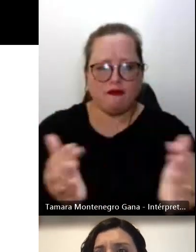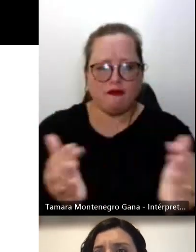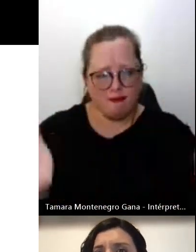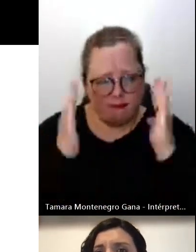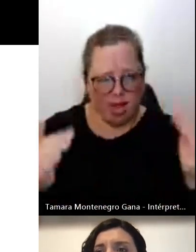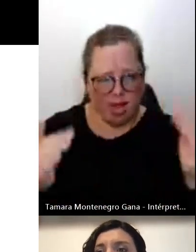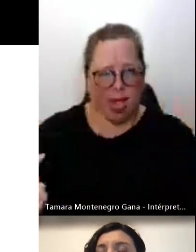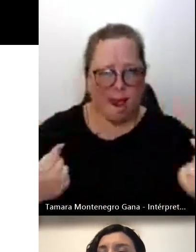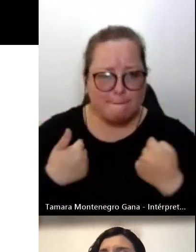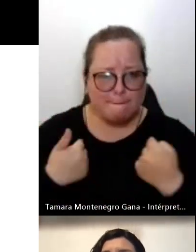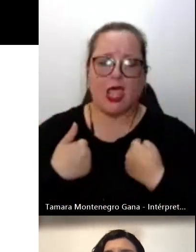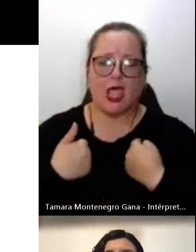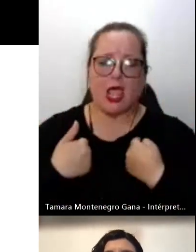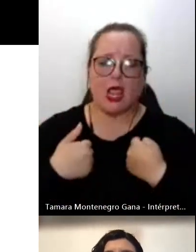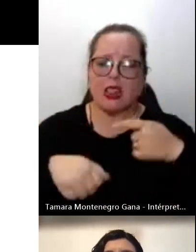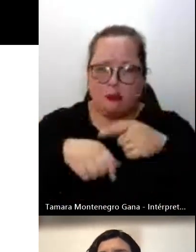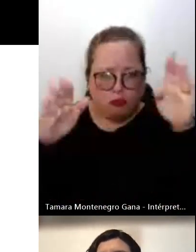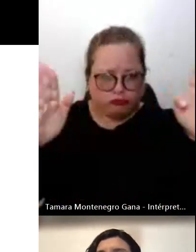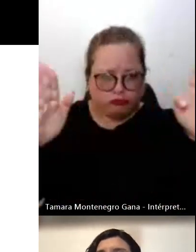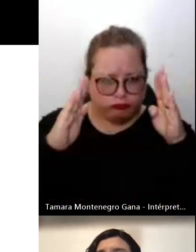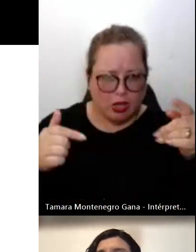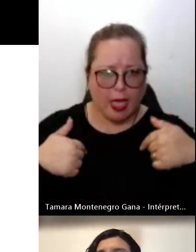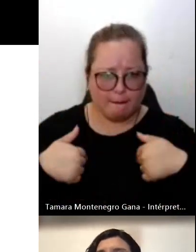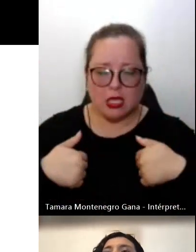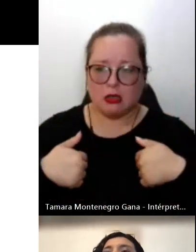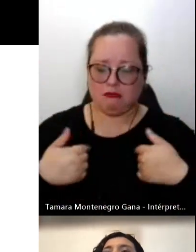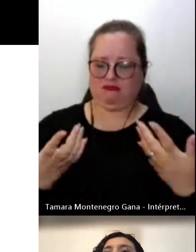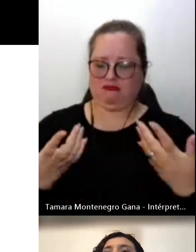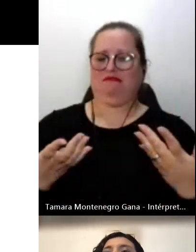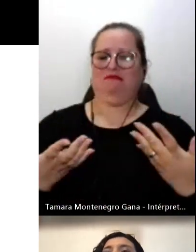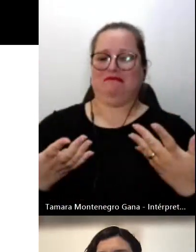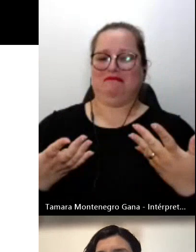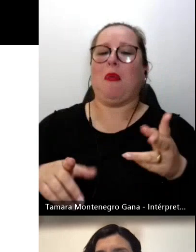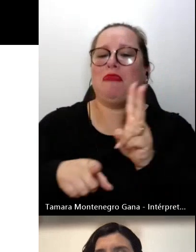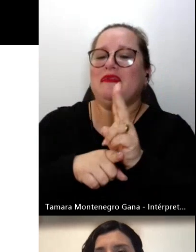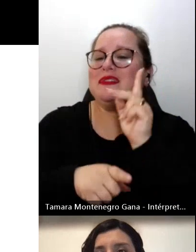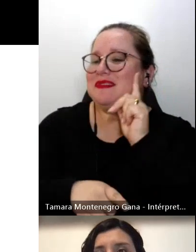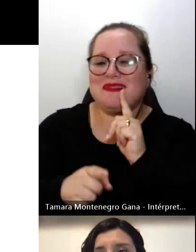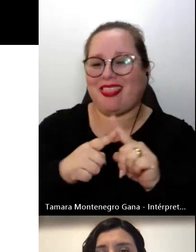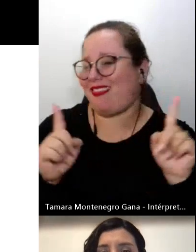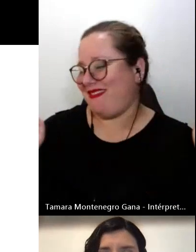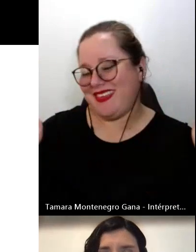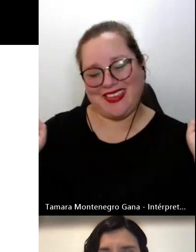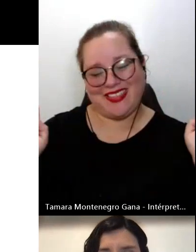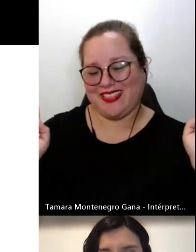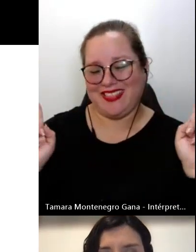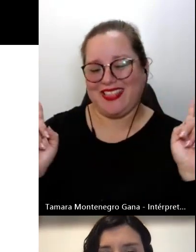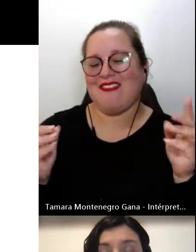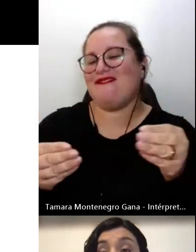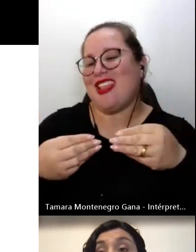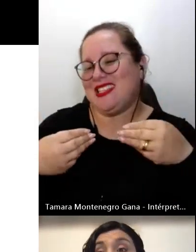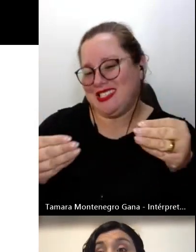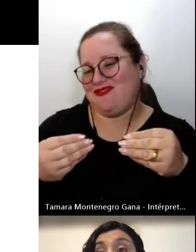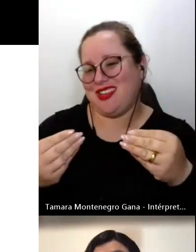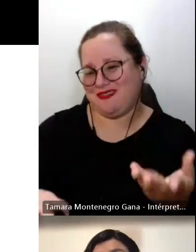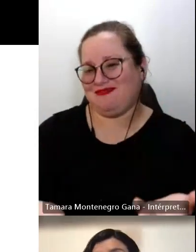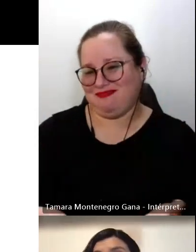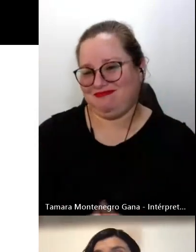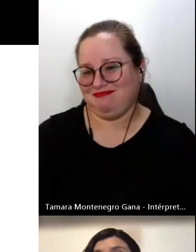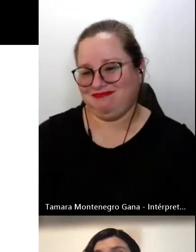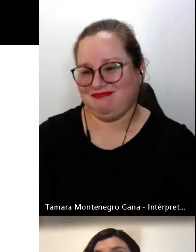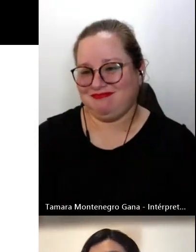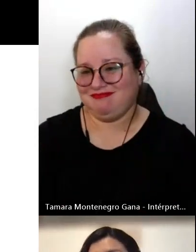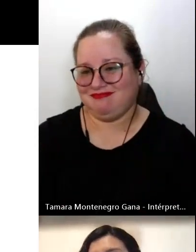mí al mismo tiempo. En realidad, los educadores manejan eso de una manera más flexible.